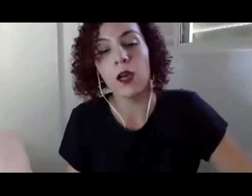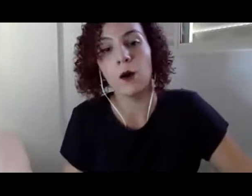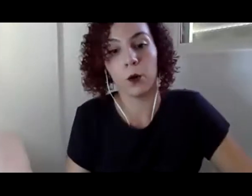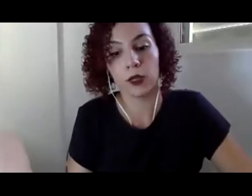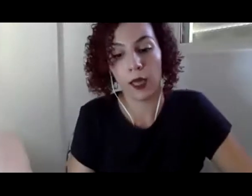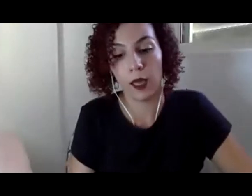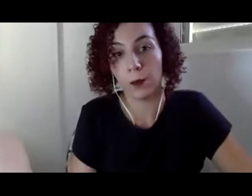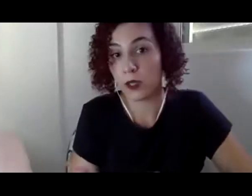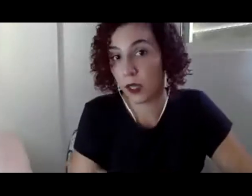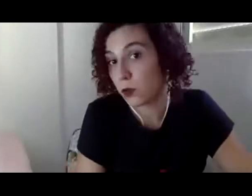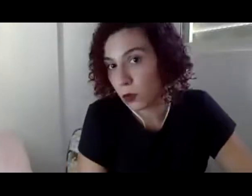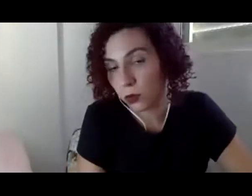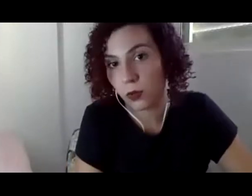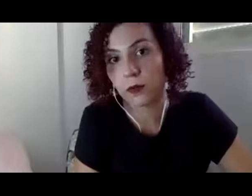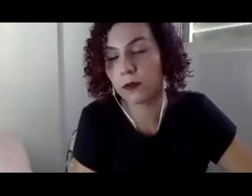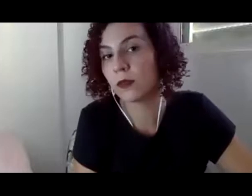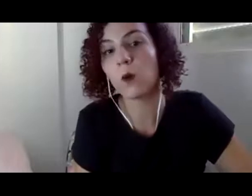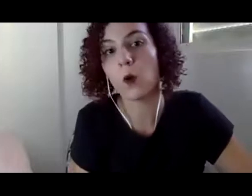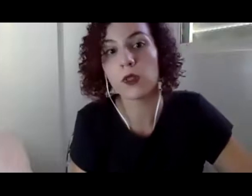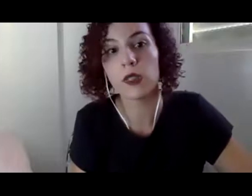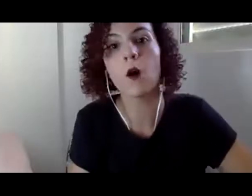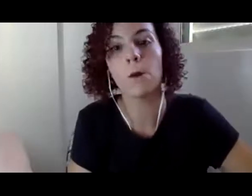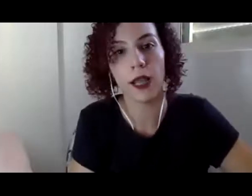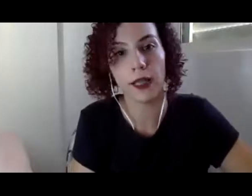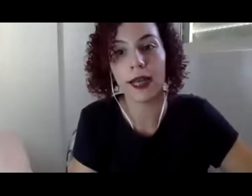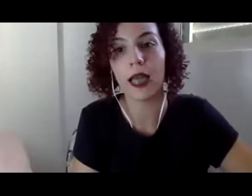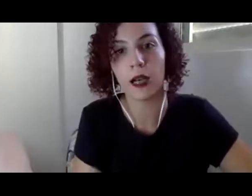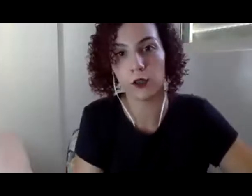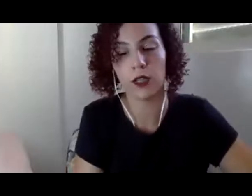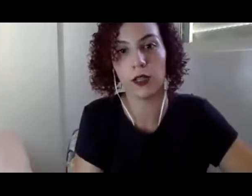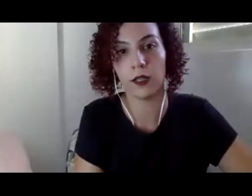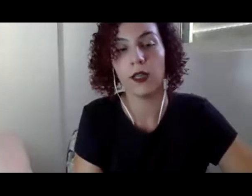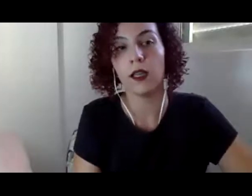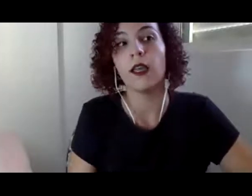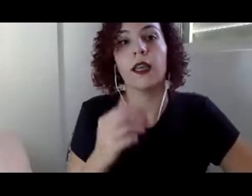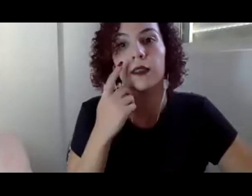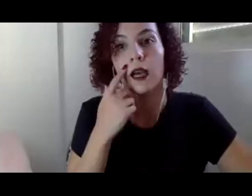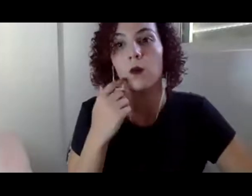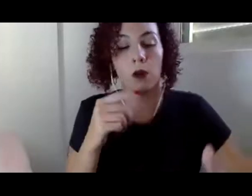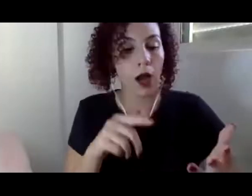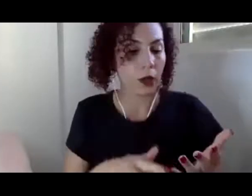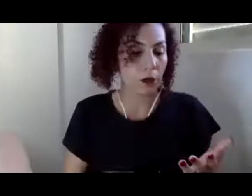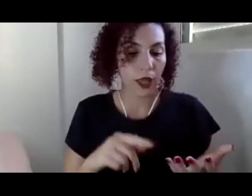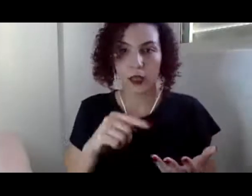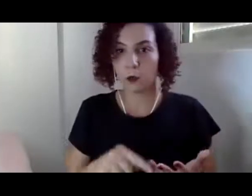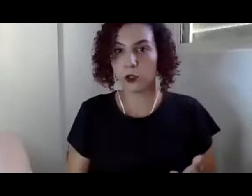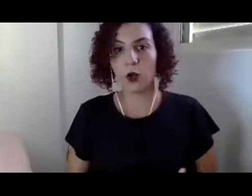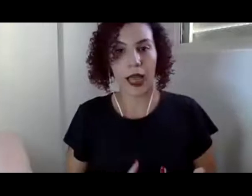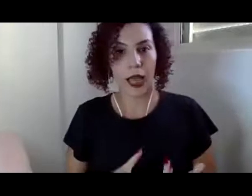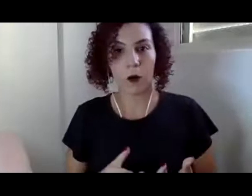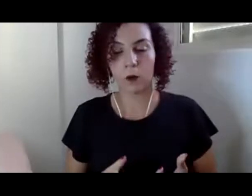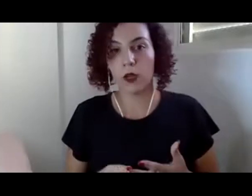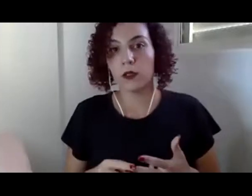né? Porque pode ser que o surdo não consiga compreender aquela legenda ali. Então, a novela,